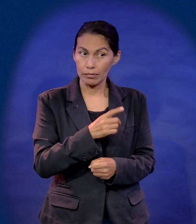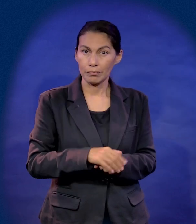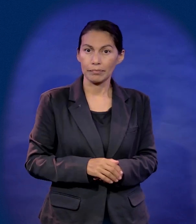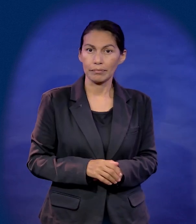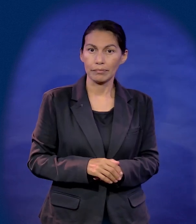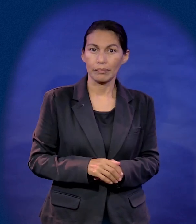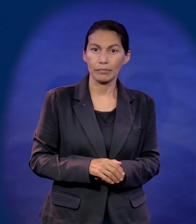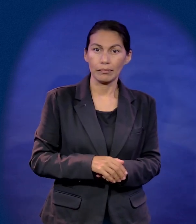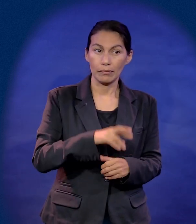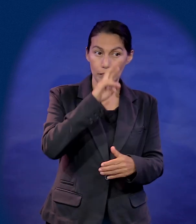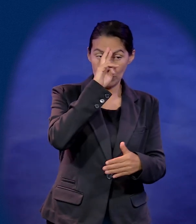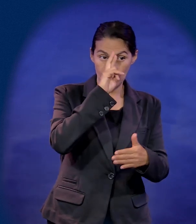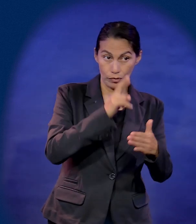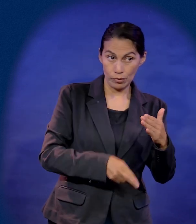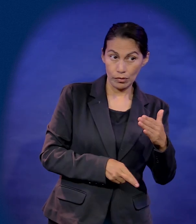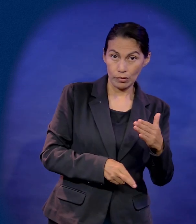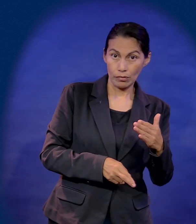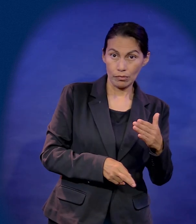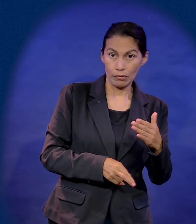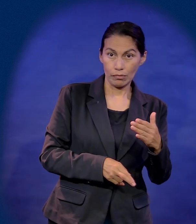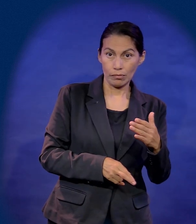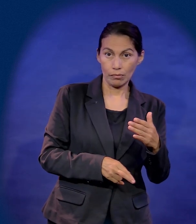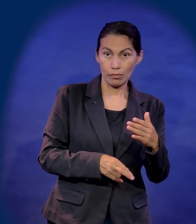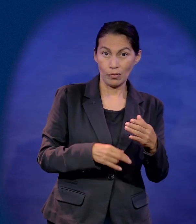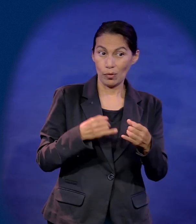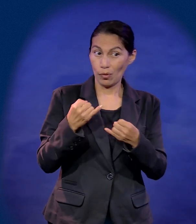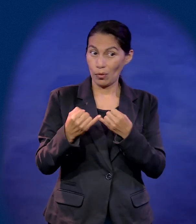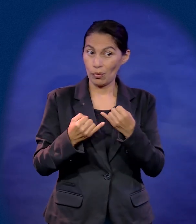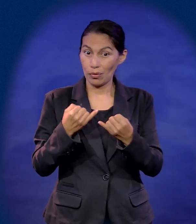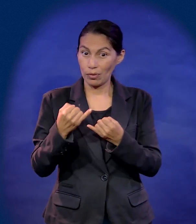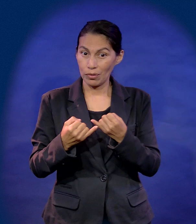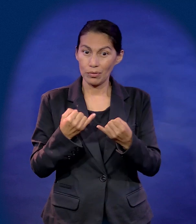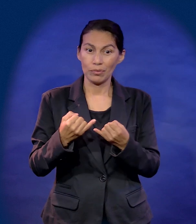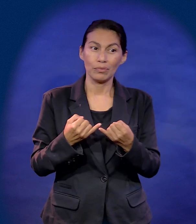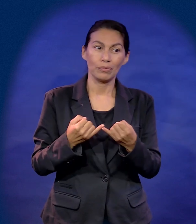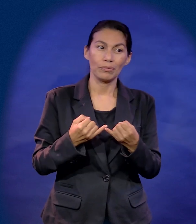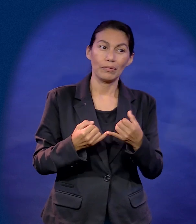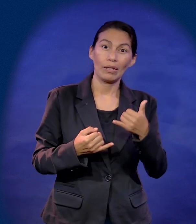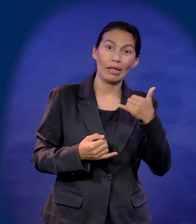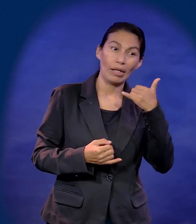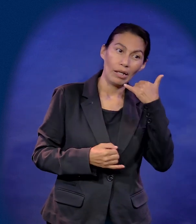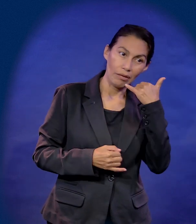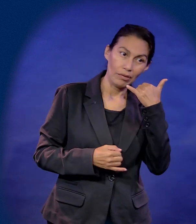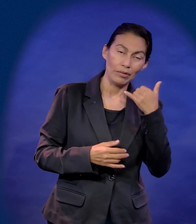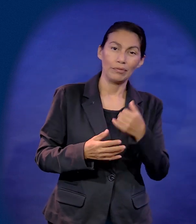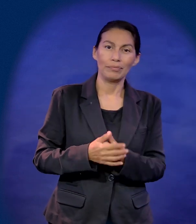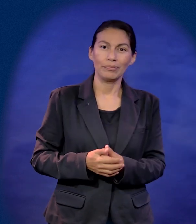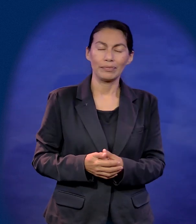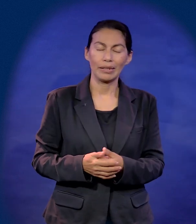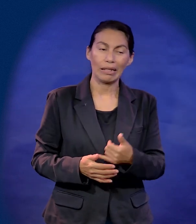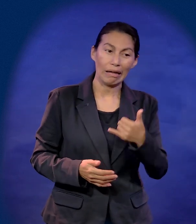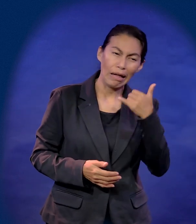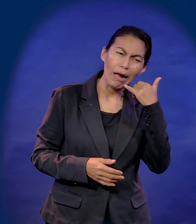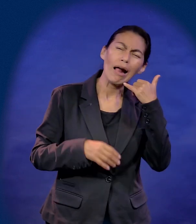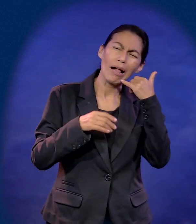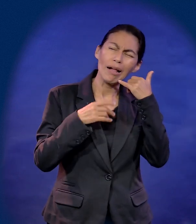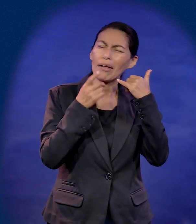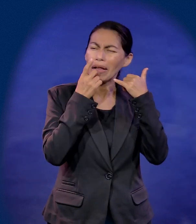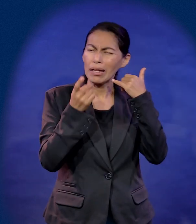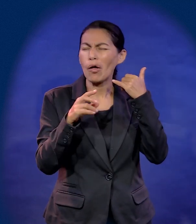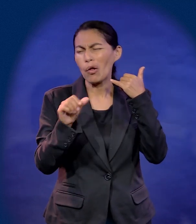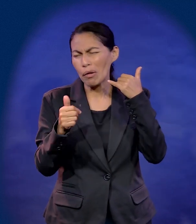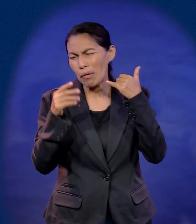Dile. Cuéntalo. Prohibido tocar redes sociales por un tiempo. Prohibido